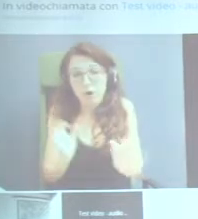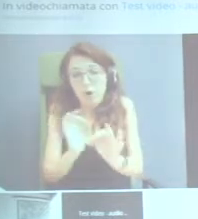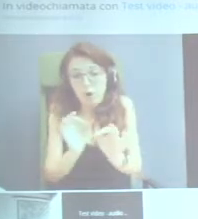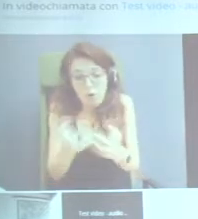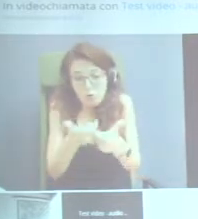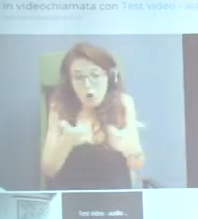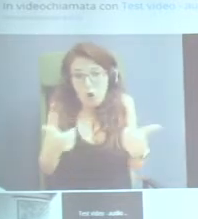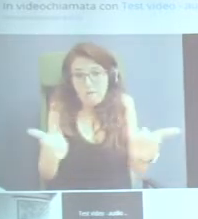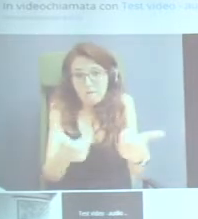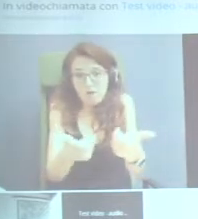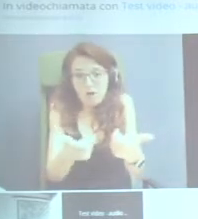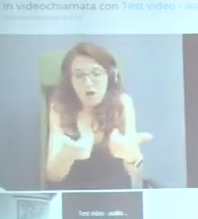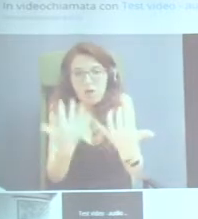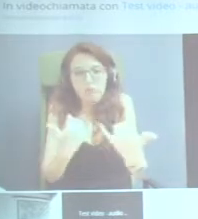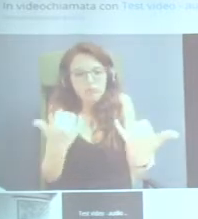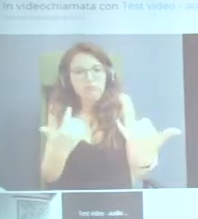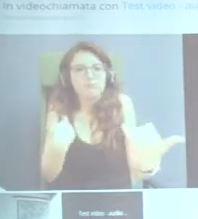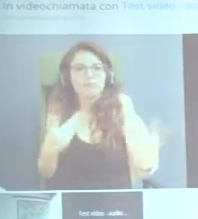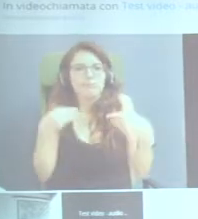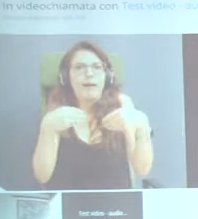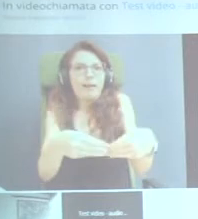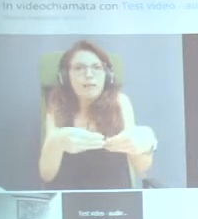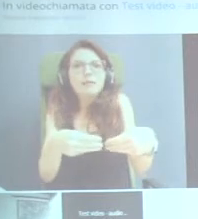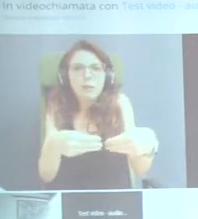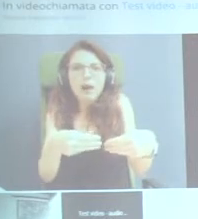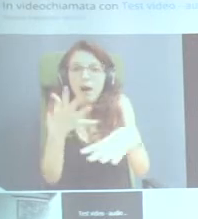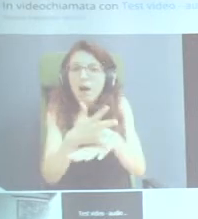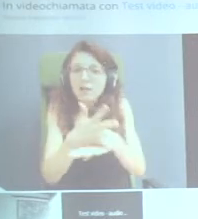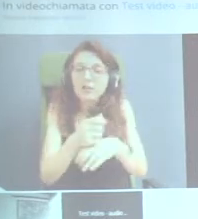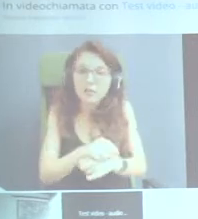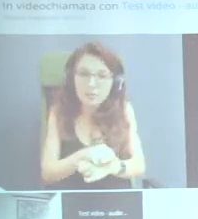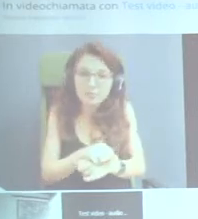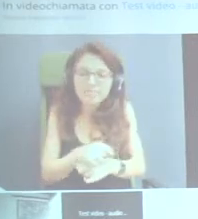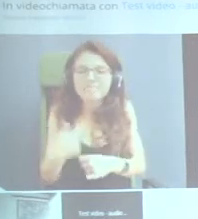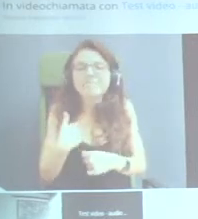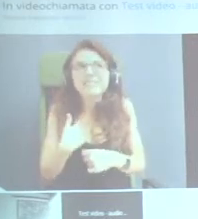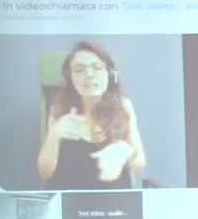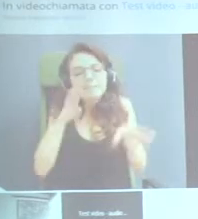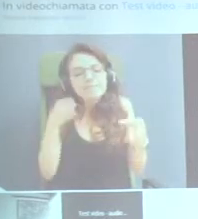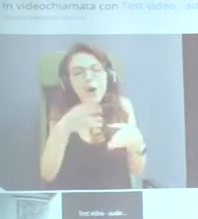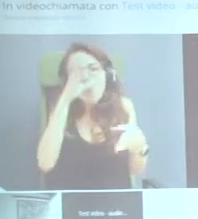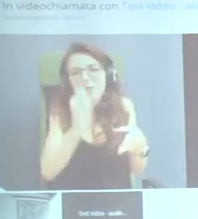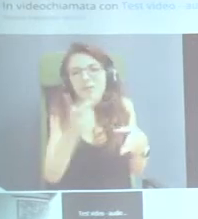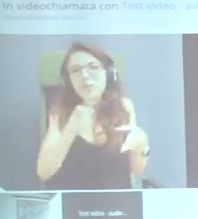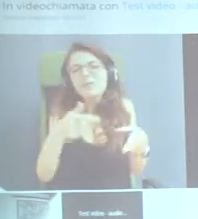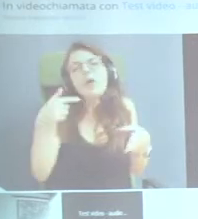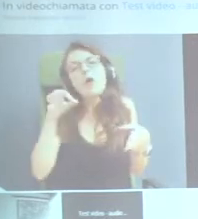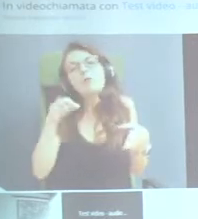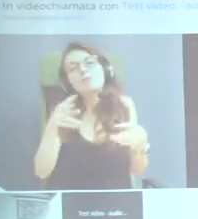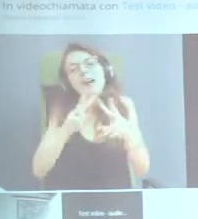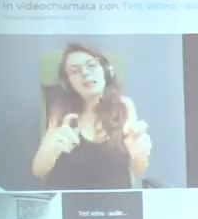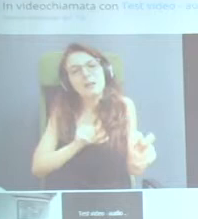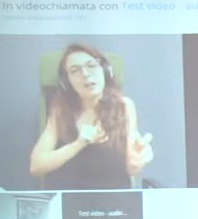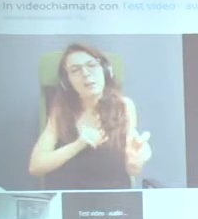naturalmente. Io parlo soprattutto di università perché la mia ricerca è iniziata proprio qui a Ca' Foscari e ho iniziato a